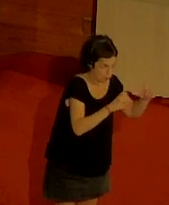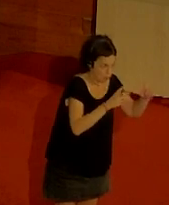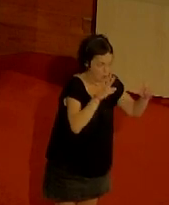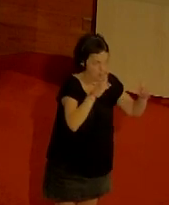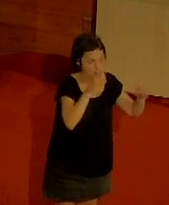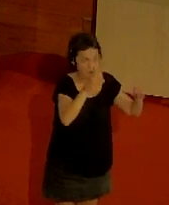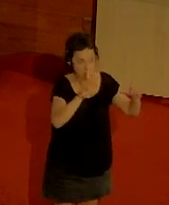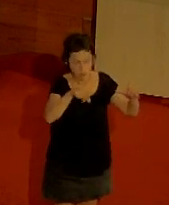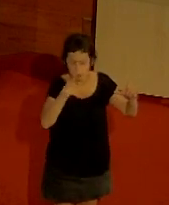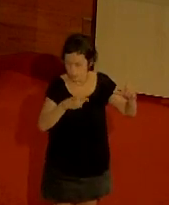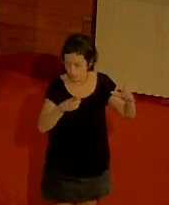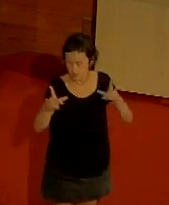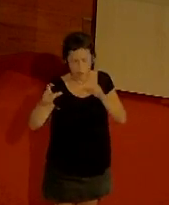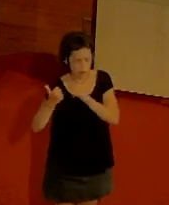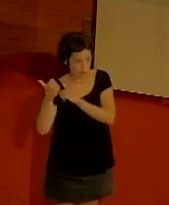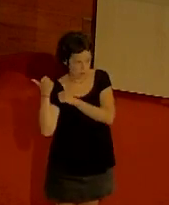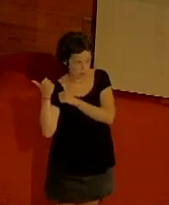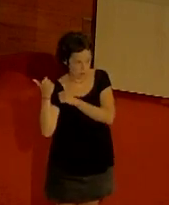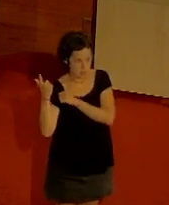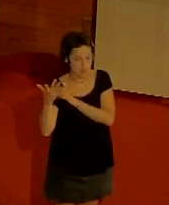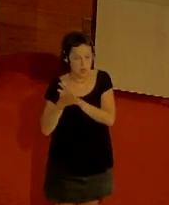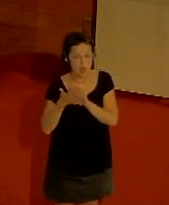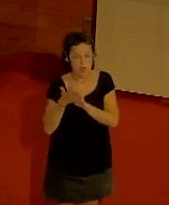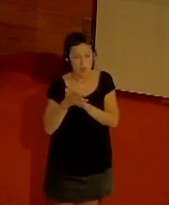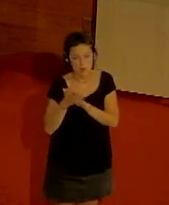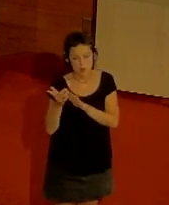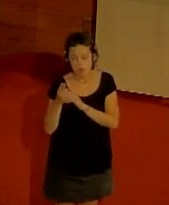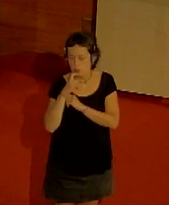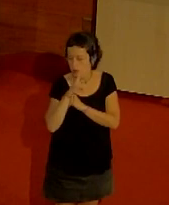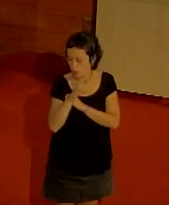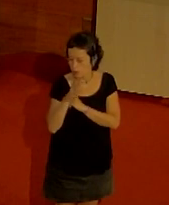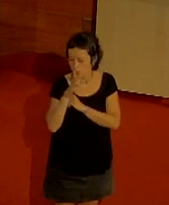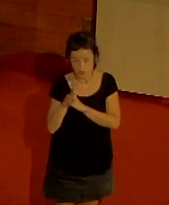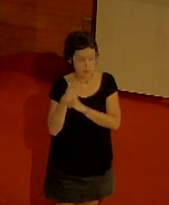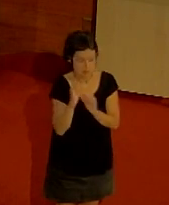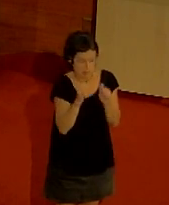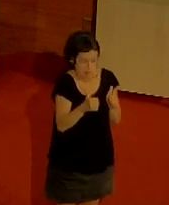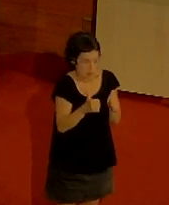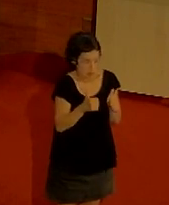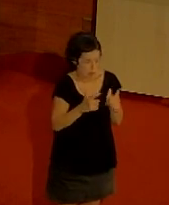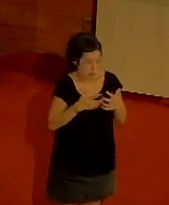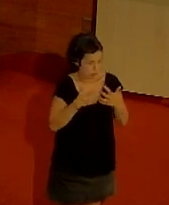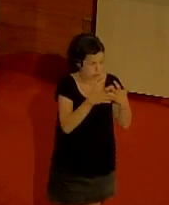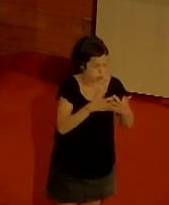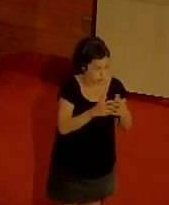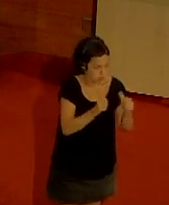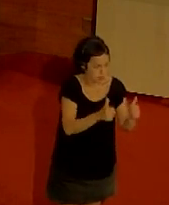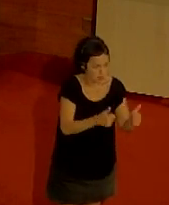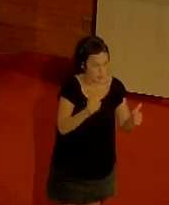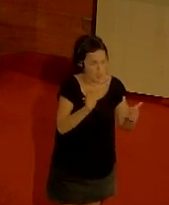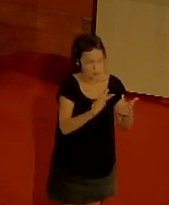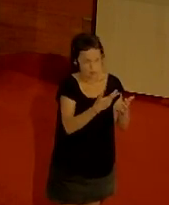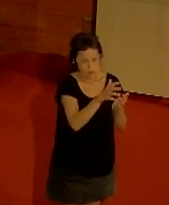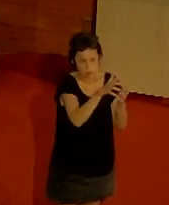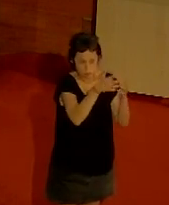esta fotografía. Lo digo porque en aquel momento, el de los primeros combates, pues por ejemplo hicimos un reportaje sobre